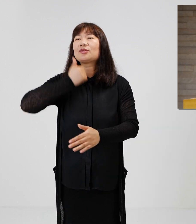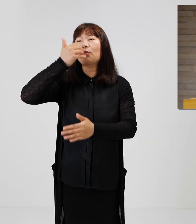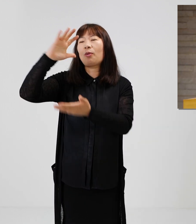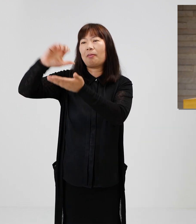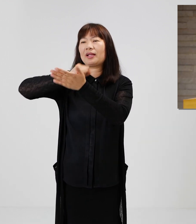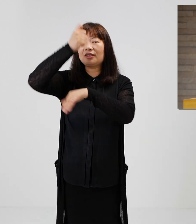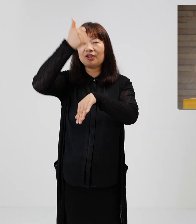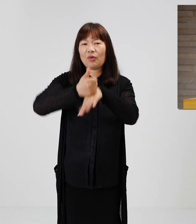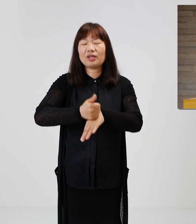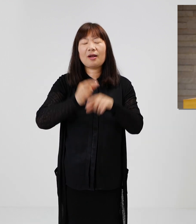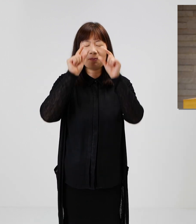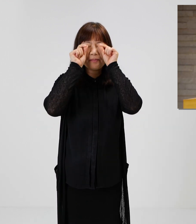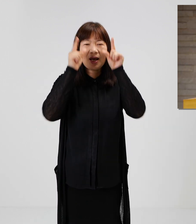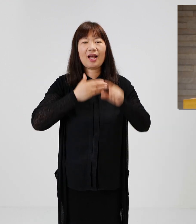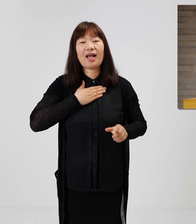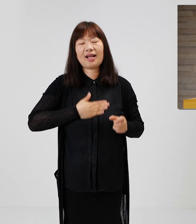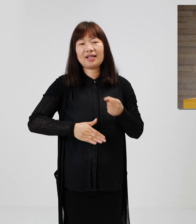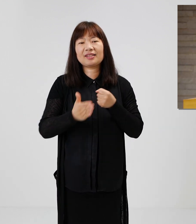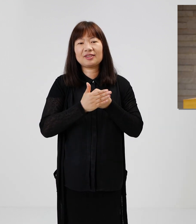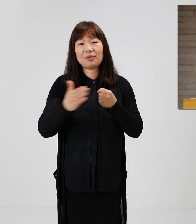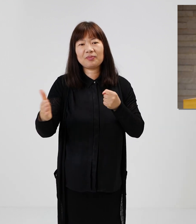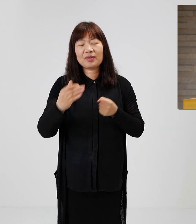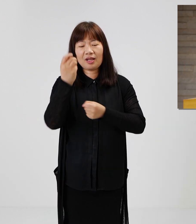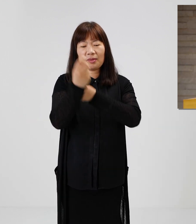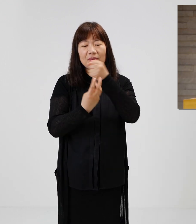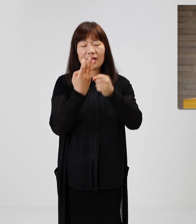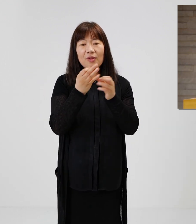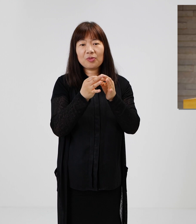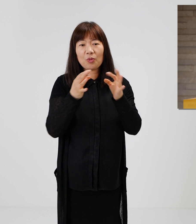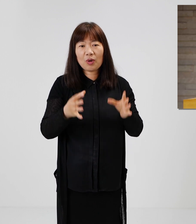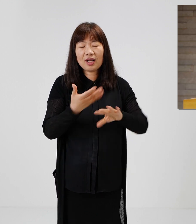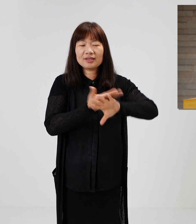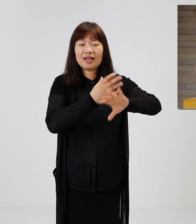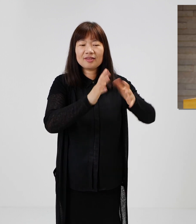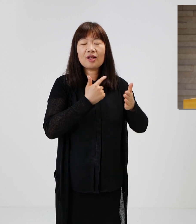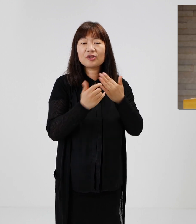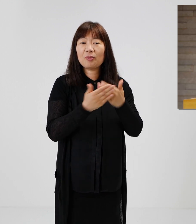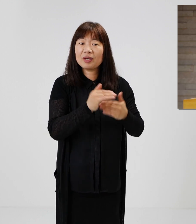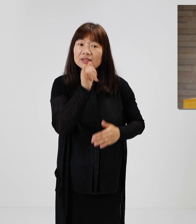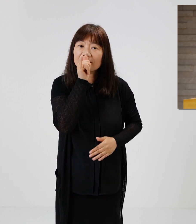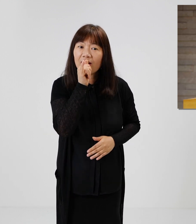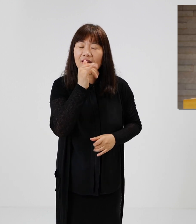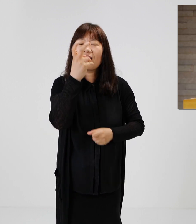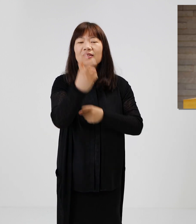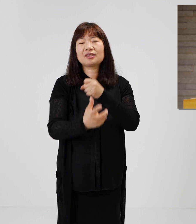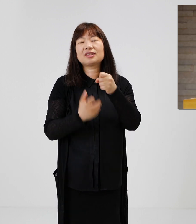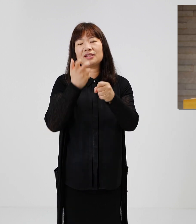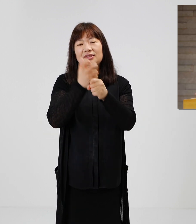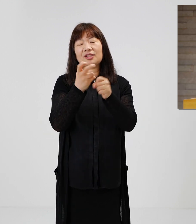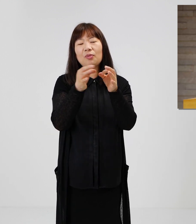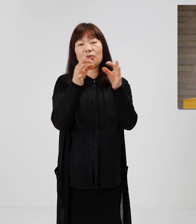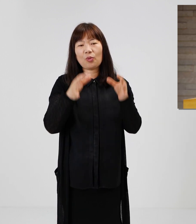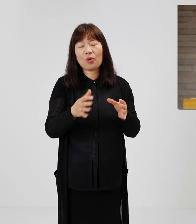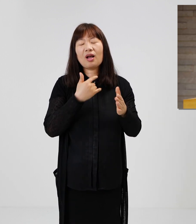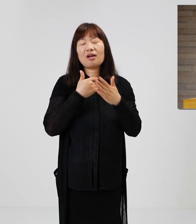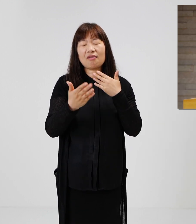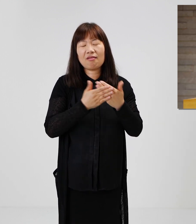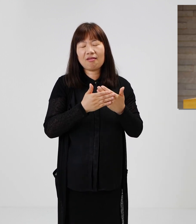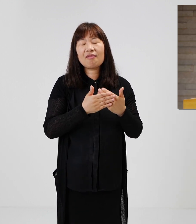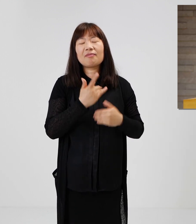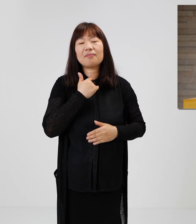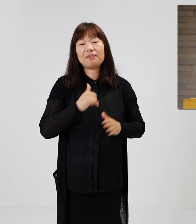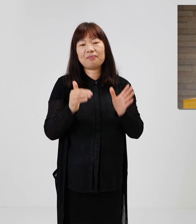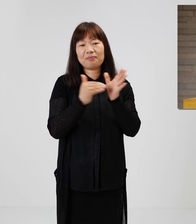결과예요. 그걸 몇 년 동안 타국에서 겪은 겁니까? 70년 동안을